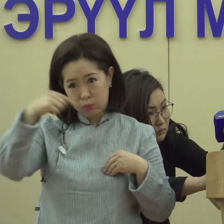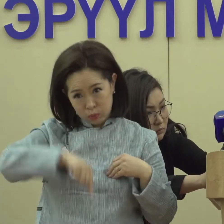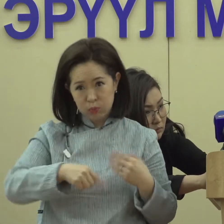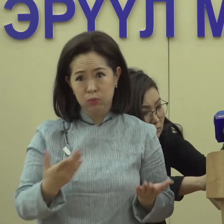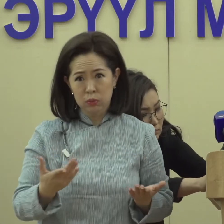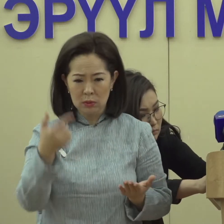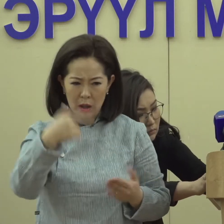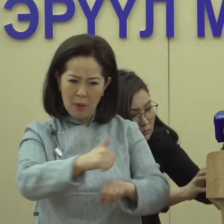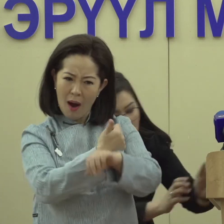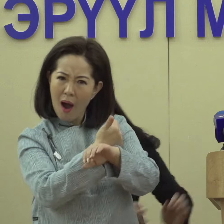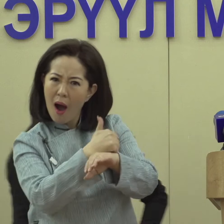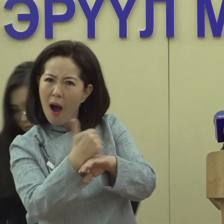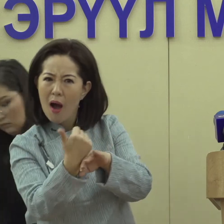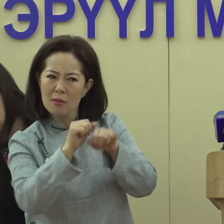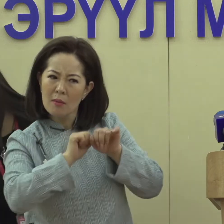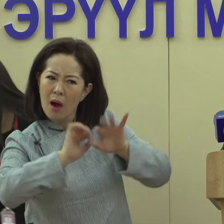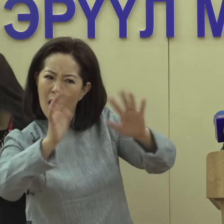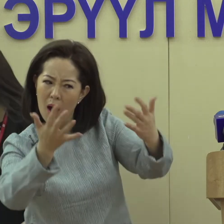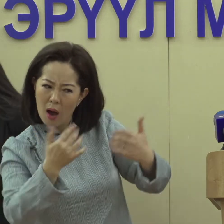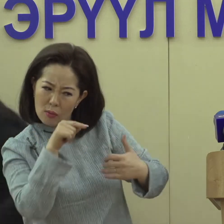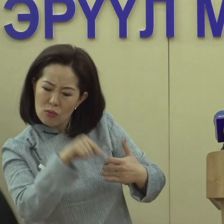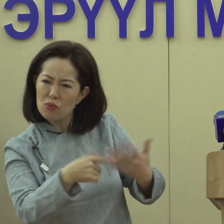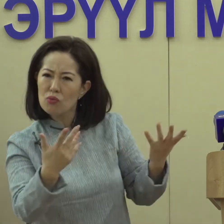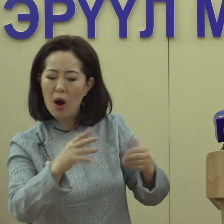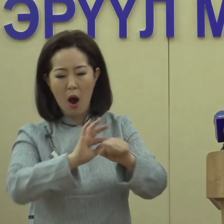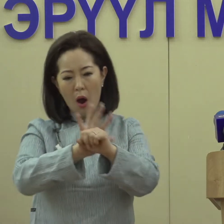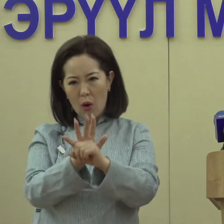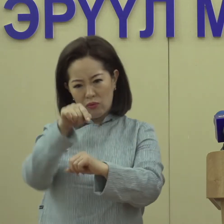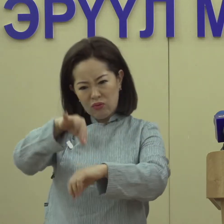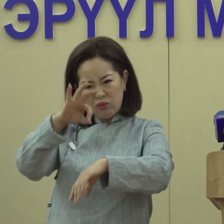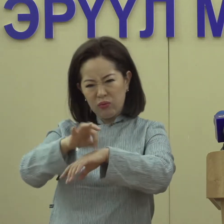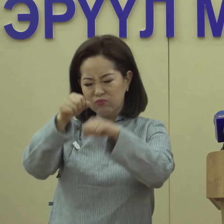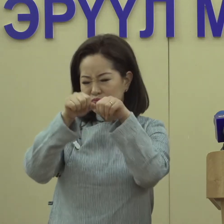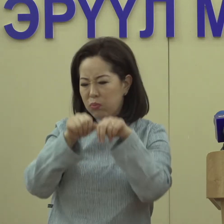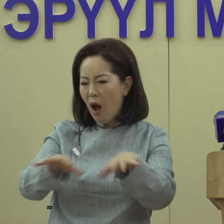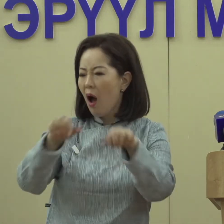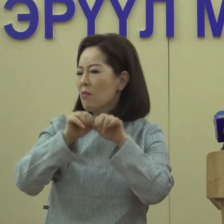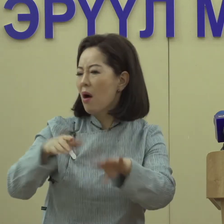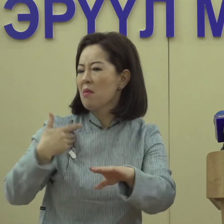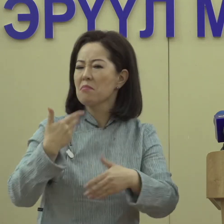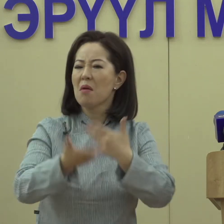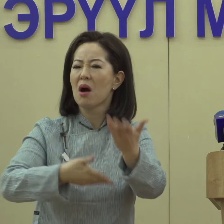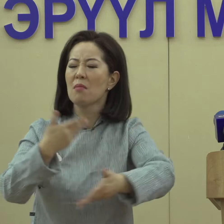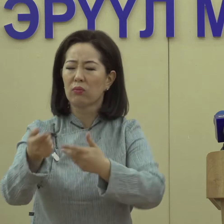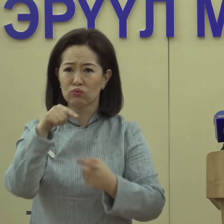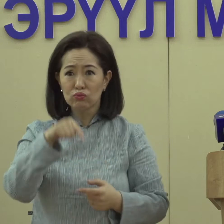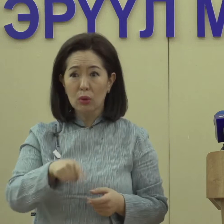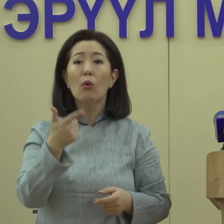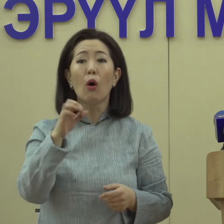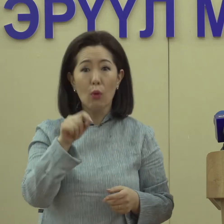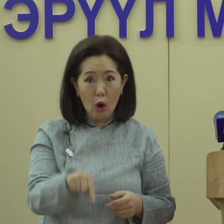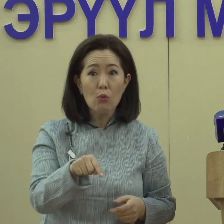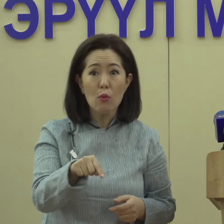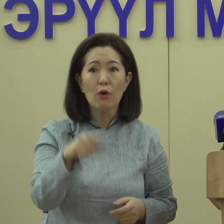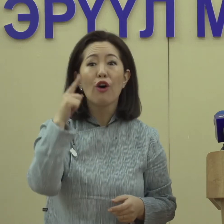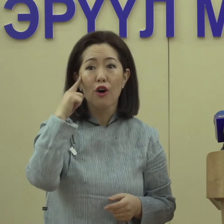аялал жуулчлал гэдэг бол ерөнхийдөө шинэ коронавирус халдварын өвчлөлийг одоо тарааж байгаа нэг одоо гол зүйлээ гэж ойлгож болохоор